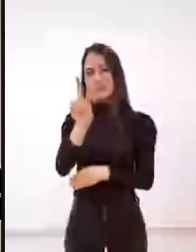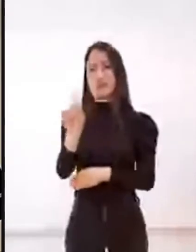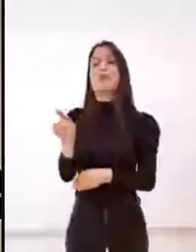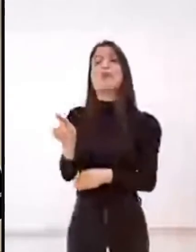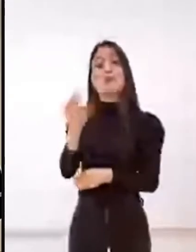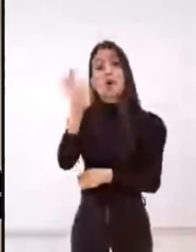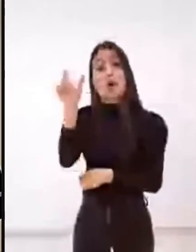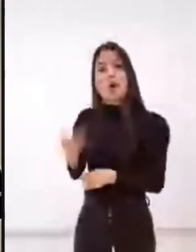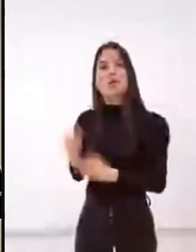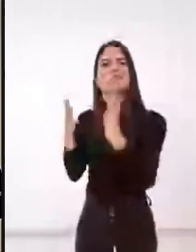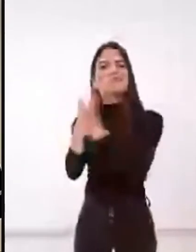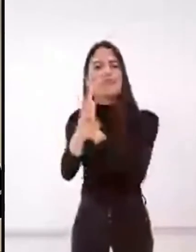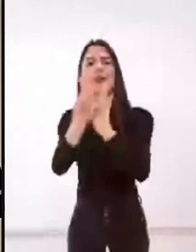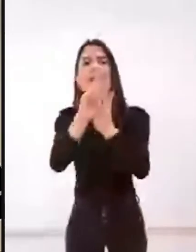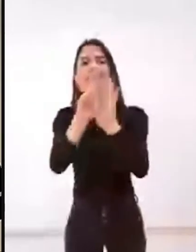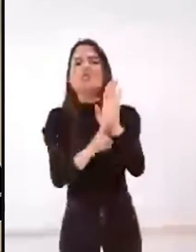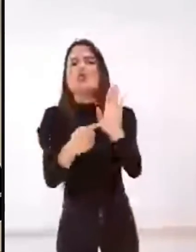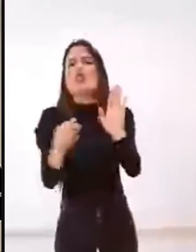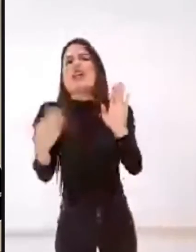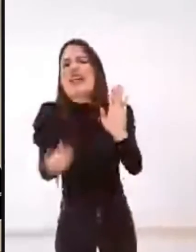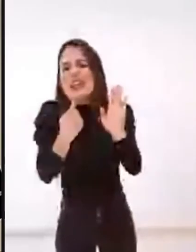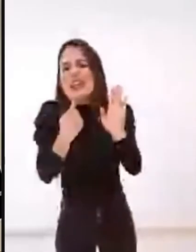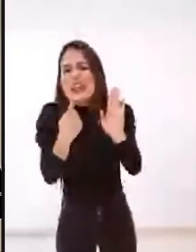de la misma